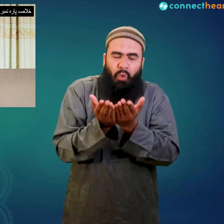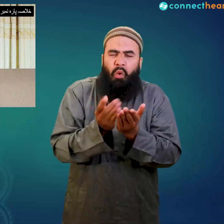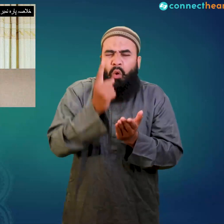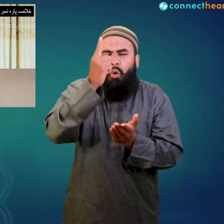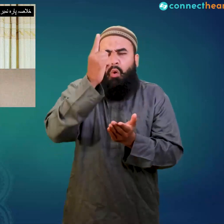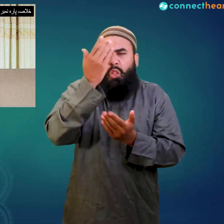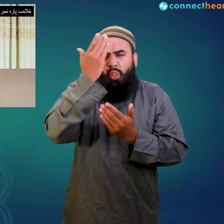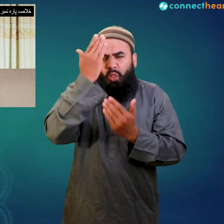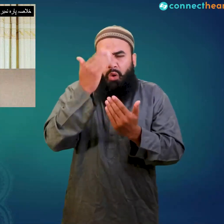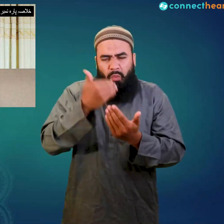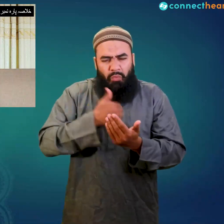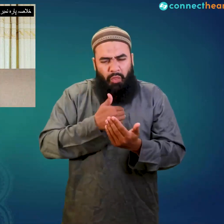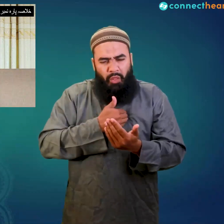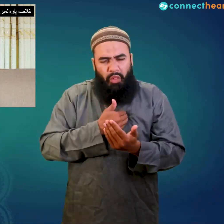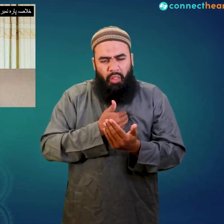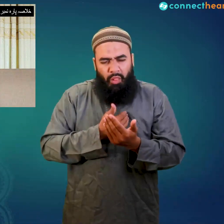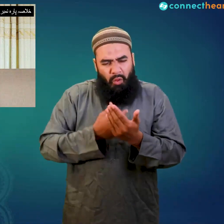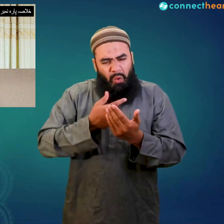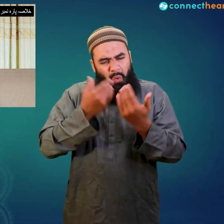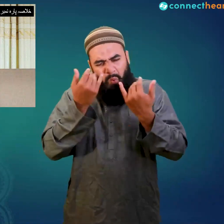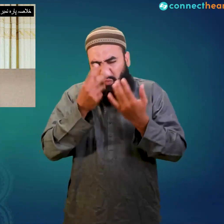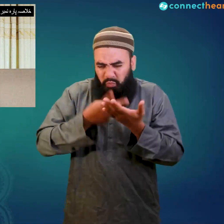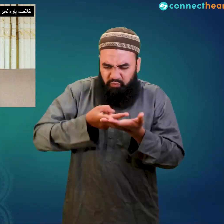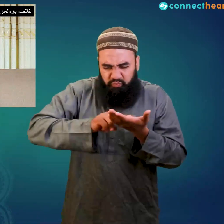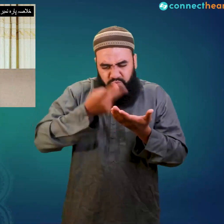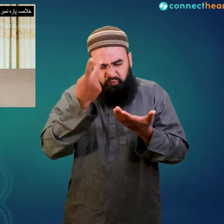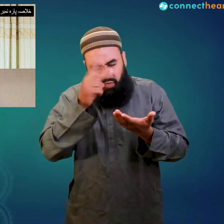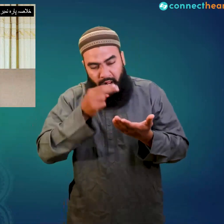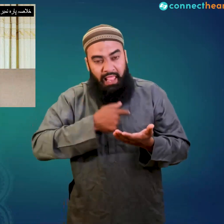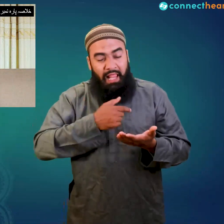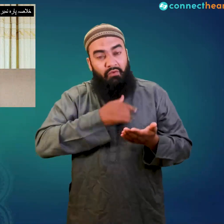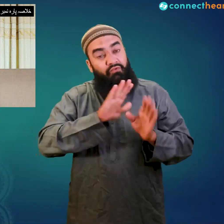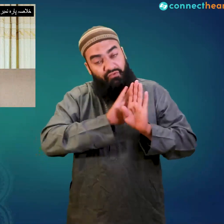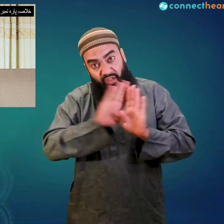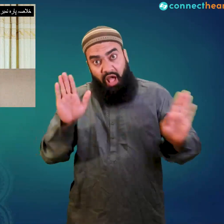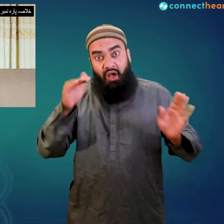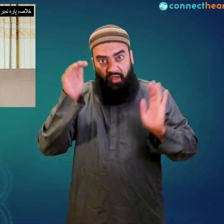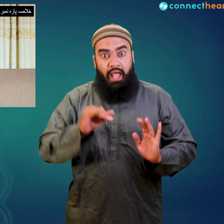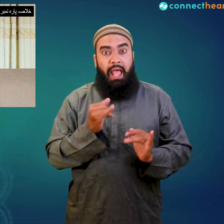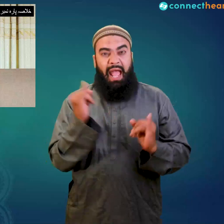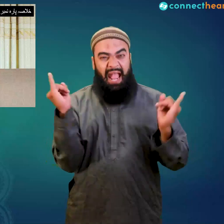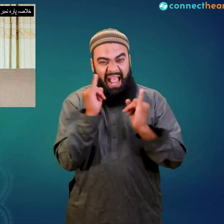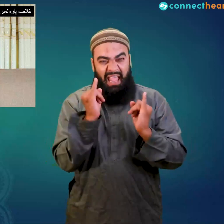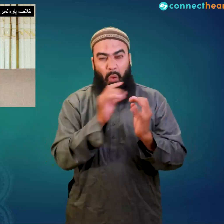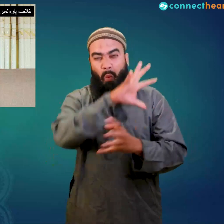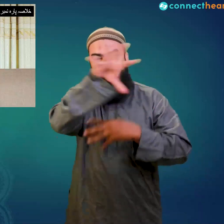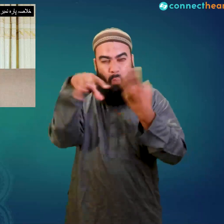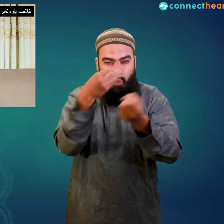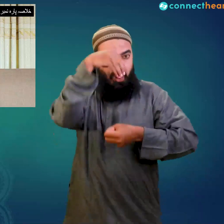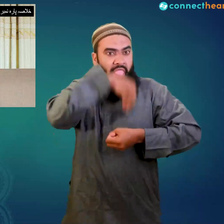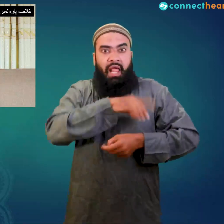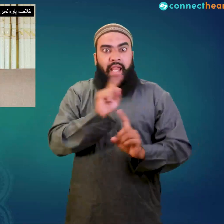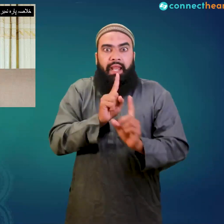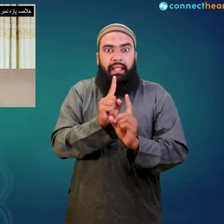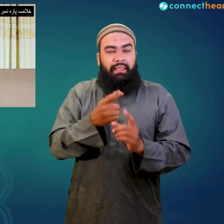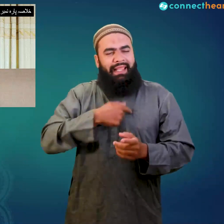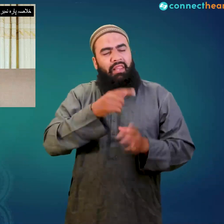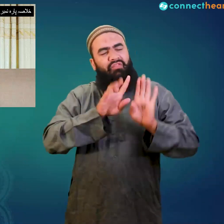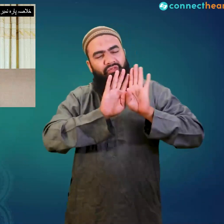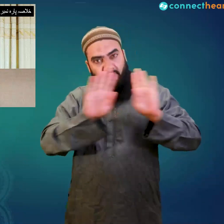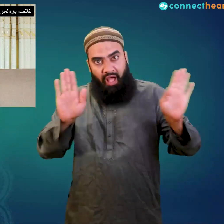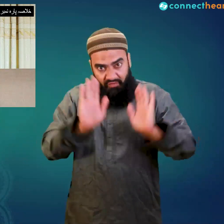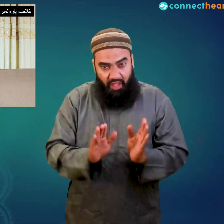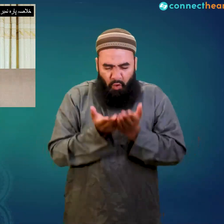پھر اخلاص دل میں پیدا ہو جاتا ہے، تو جو اخلاص کے ساتھ اللہ کو پکارتا ہے تو اللہ رب العزت اس کی دعا